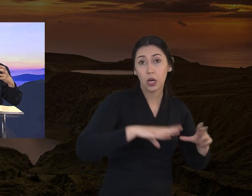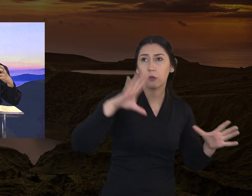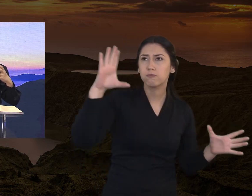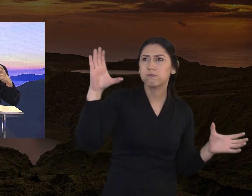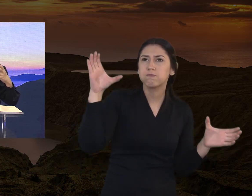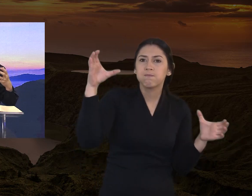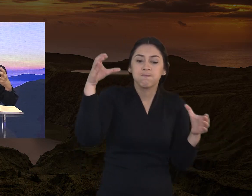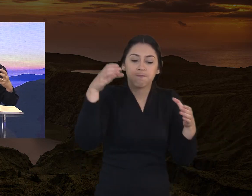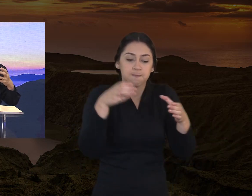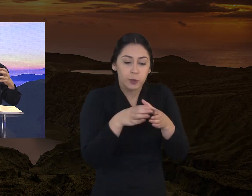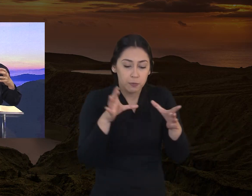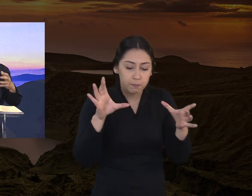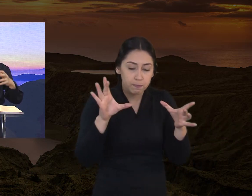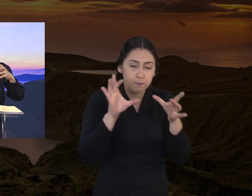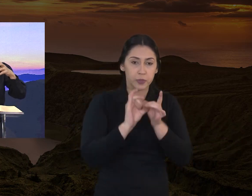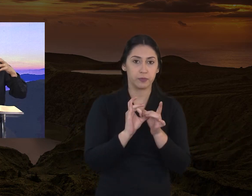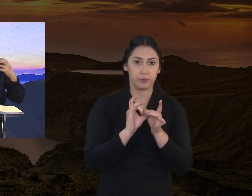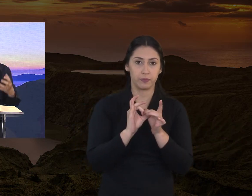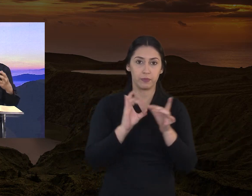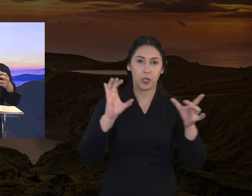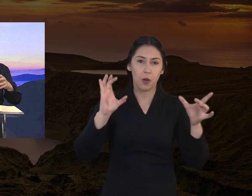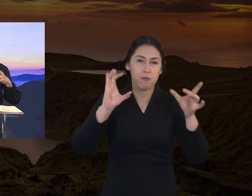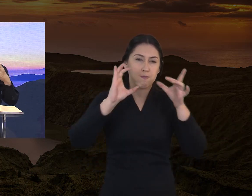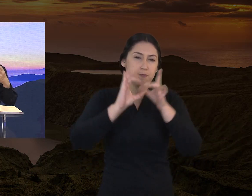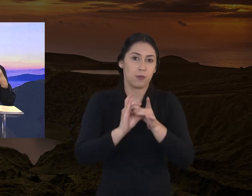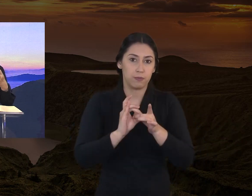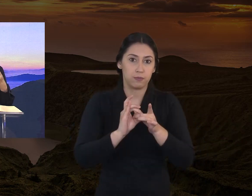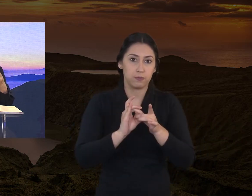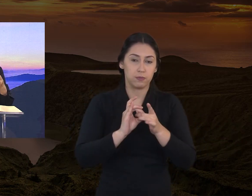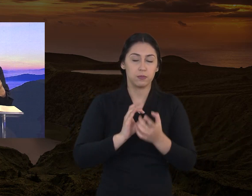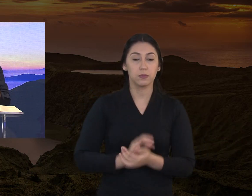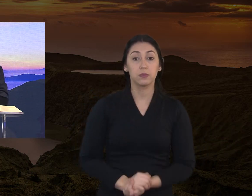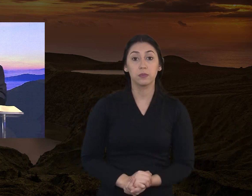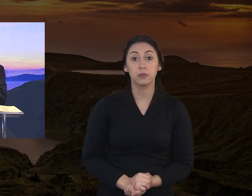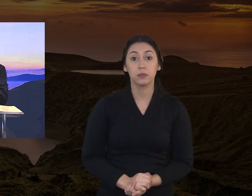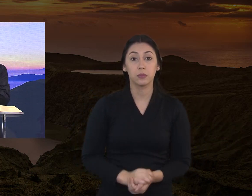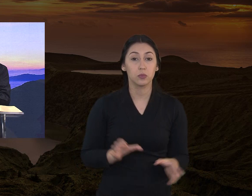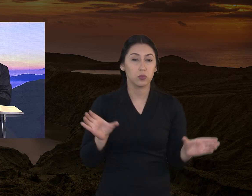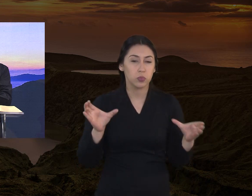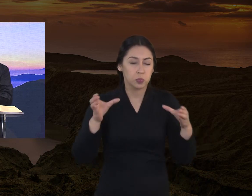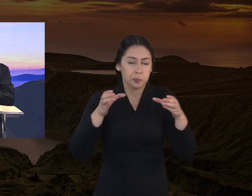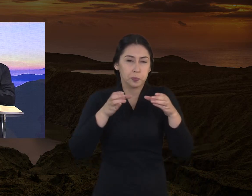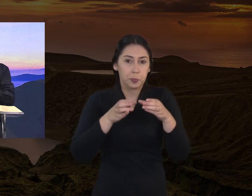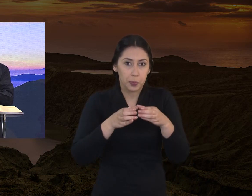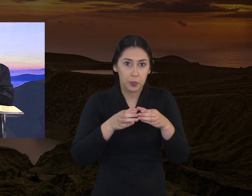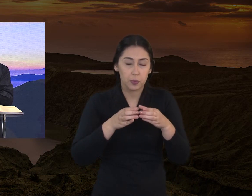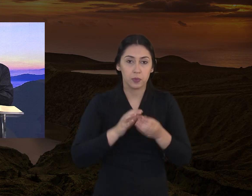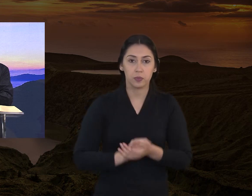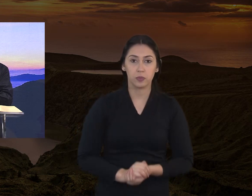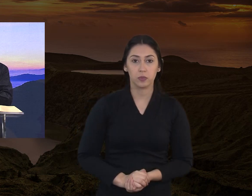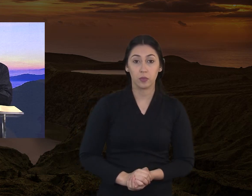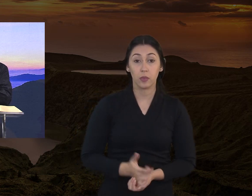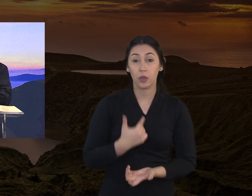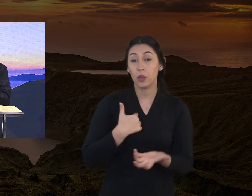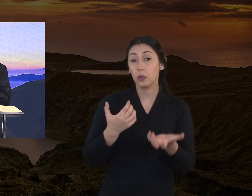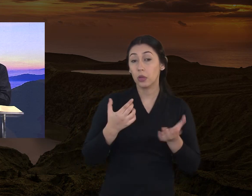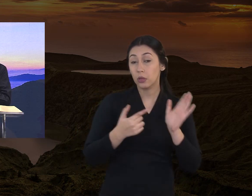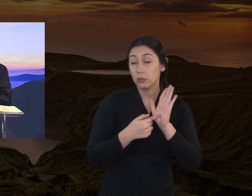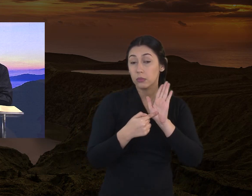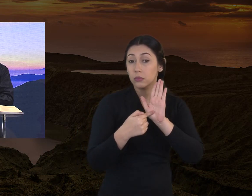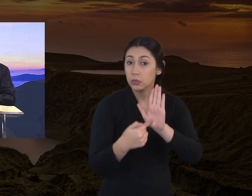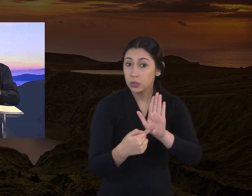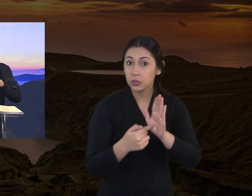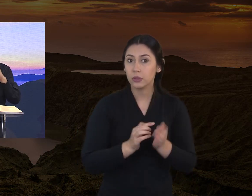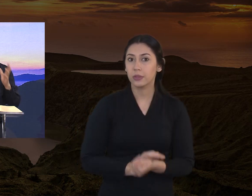tem esse poder de unir todas as partes é um todo. É isso que eu quero mostrar para